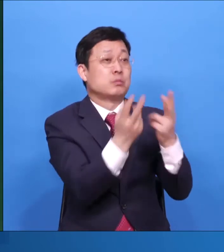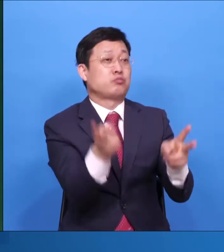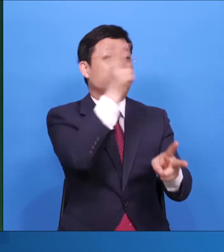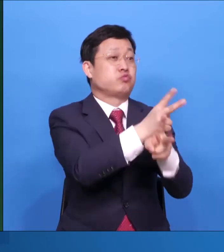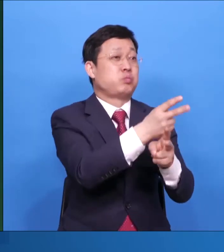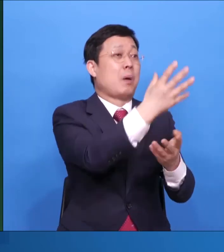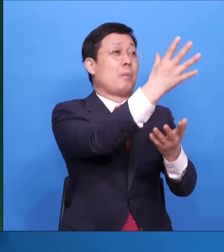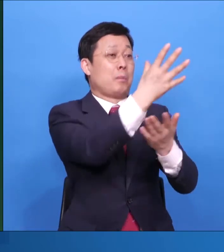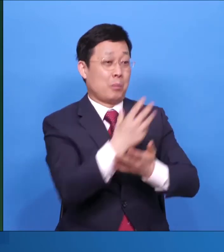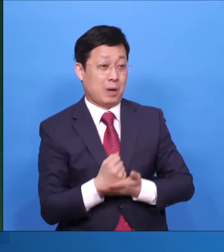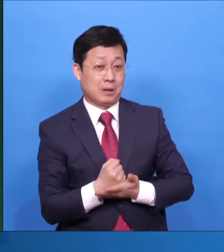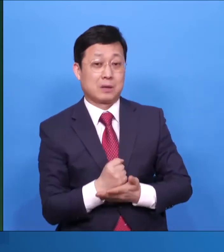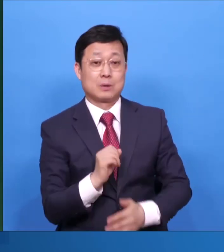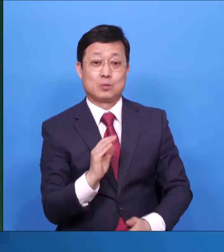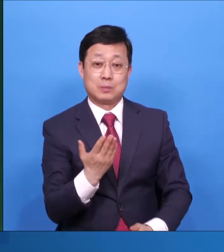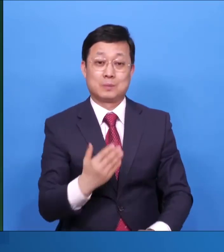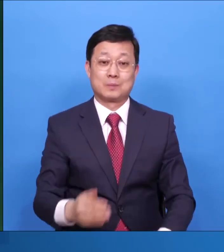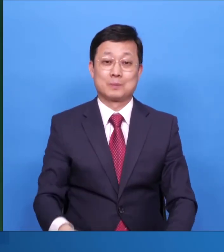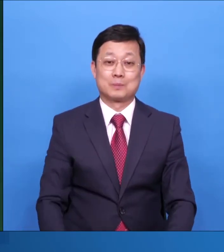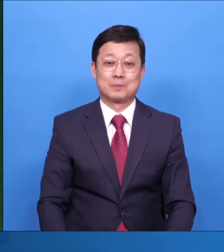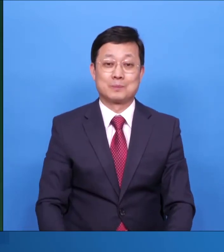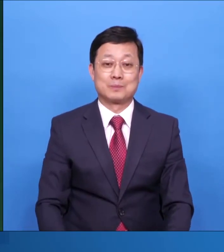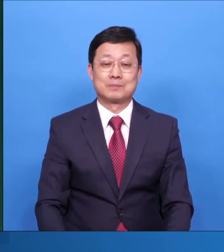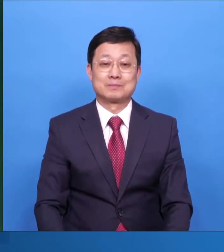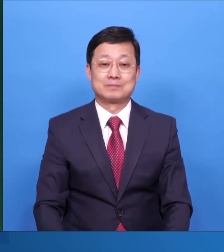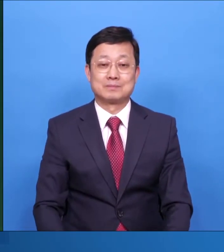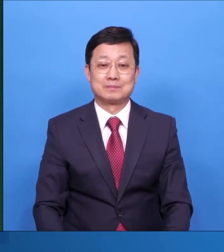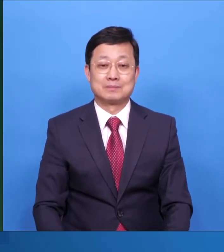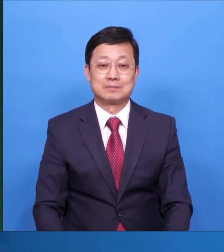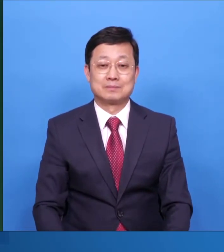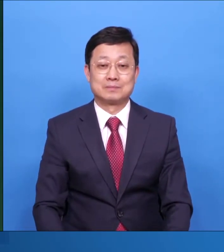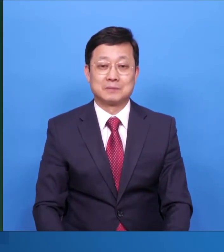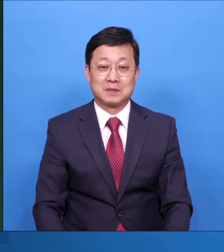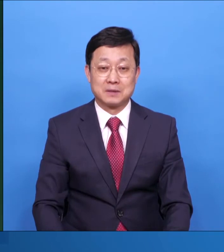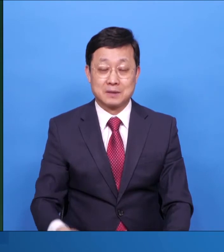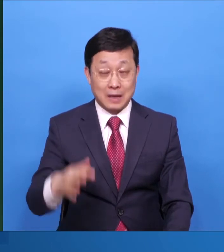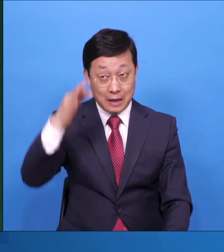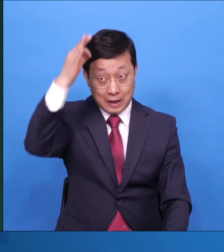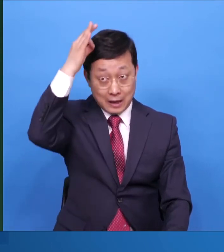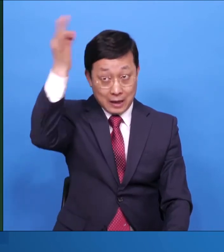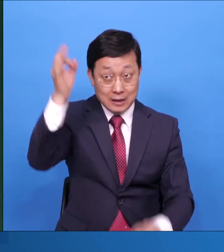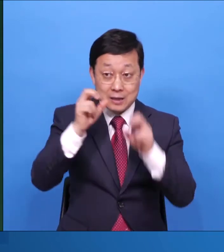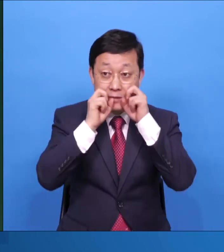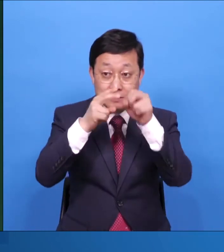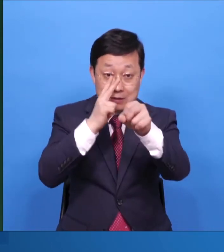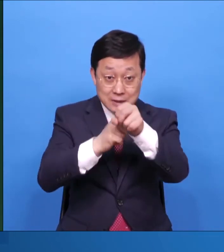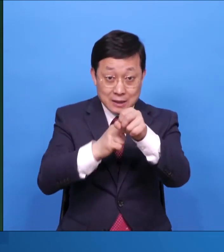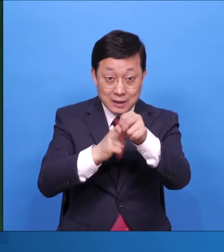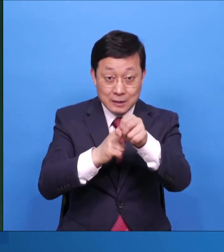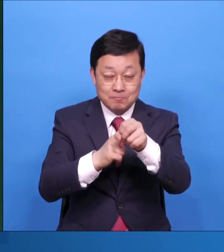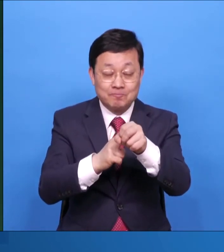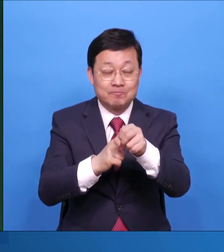Eliseo grandes cosas acontecieron. 가장 먼저 뭡니까? ¿Qué es lo primero?